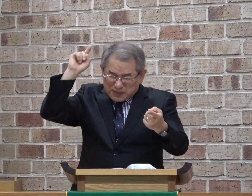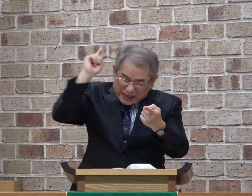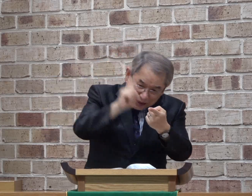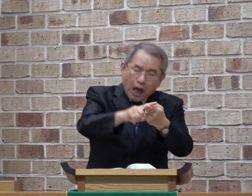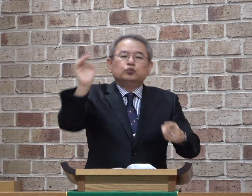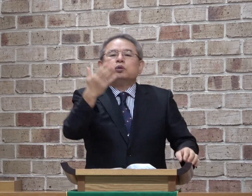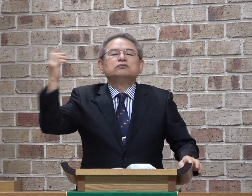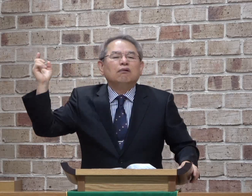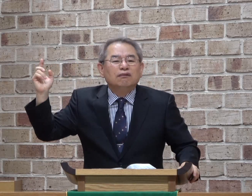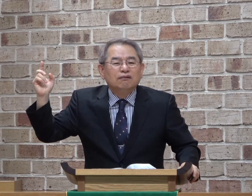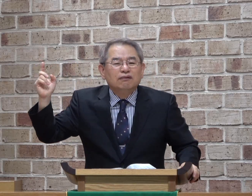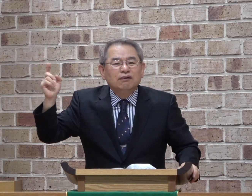하나님의 말씀대로 되었습니다.